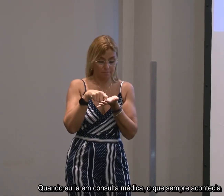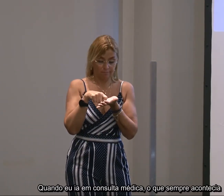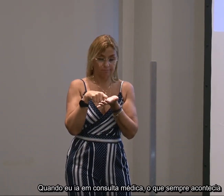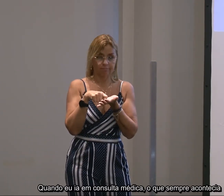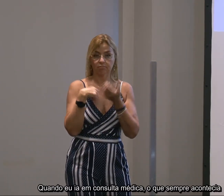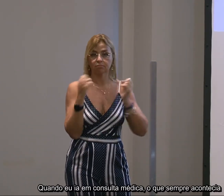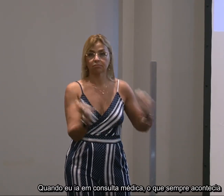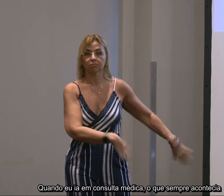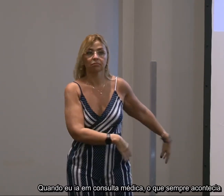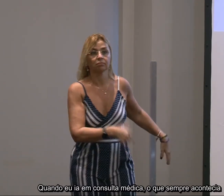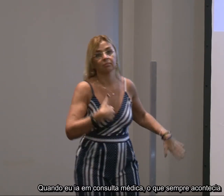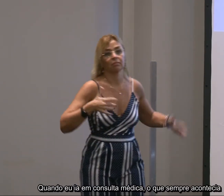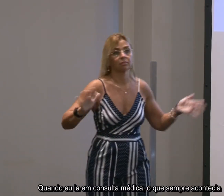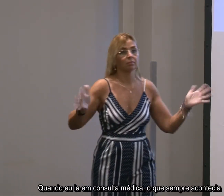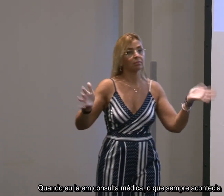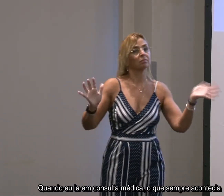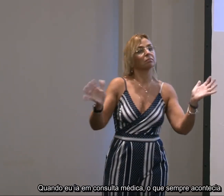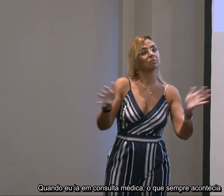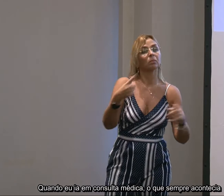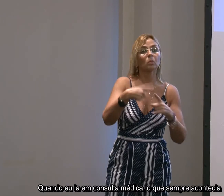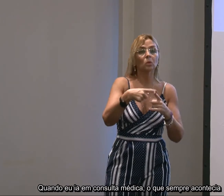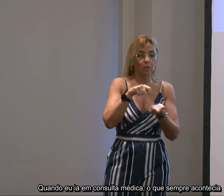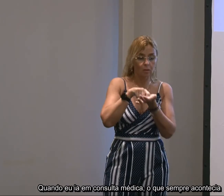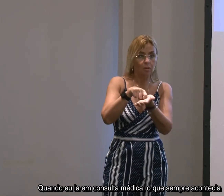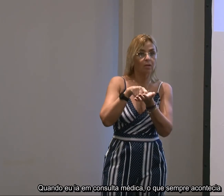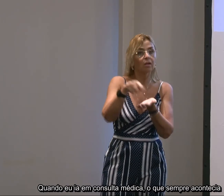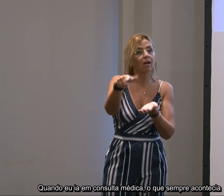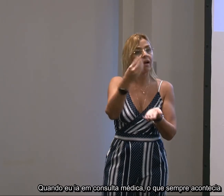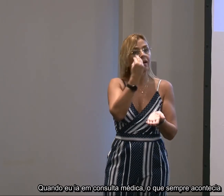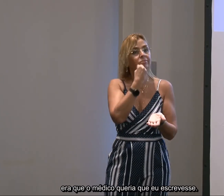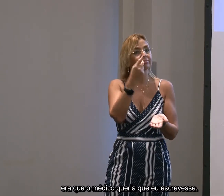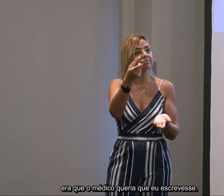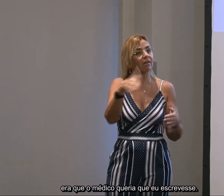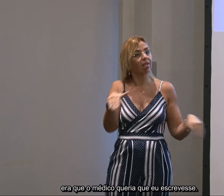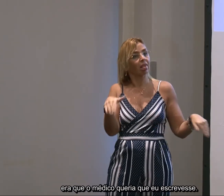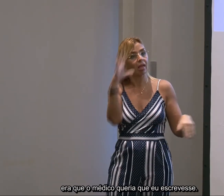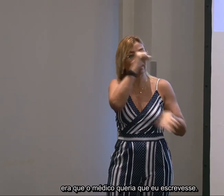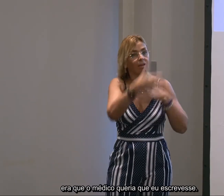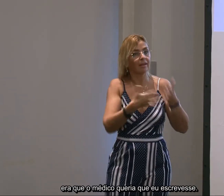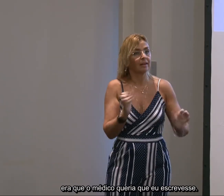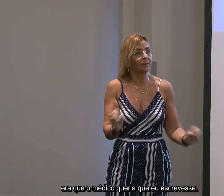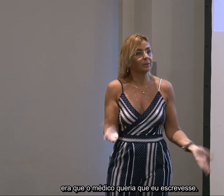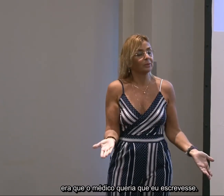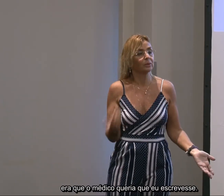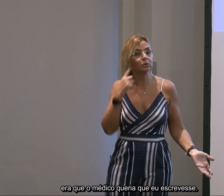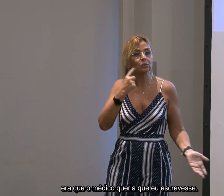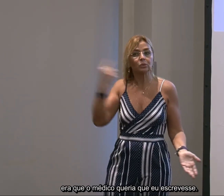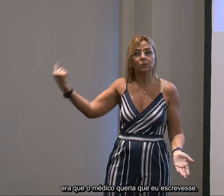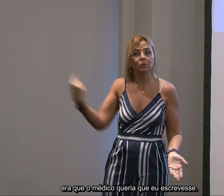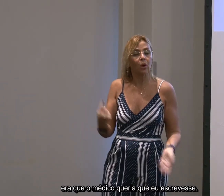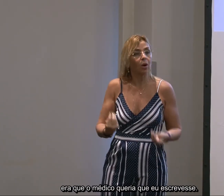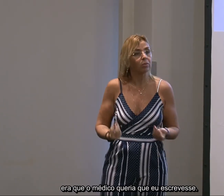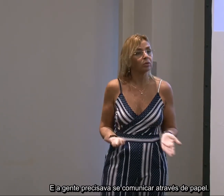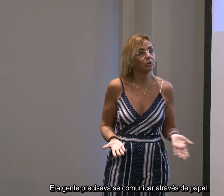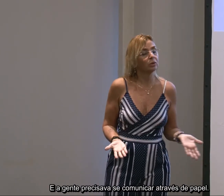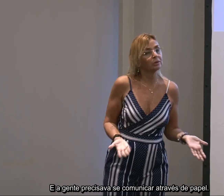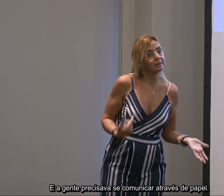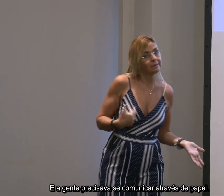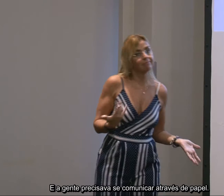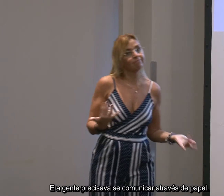Quando eu ia em consulta médica, o que sempre acontecia é que o médico ele queria que eu escrevesse. E aí a gente precisava